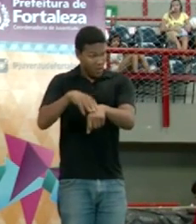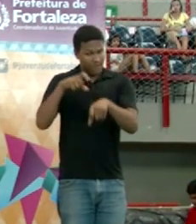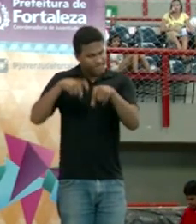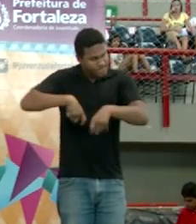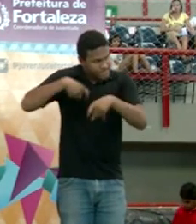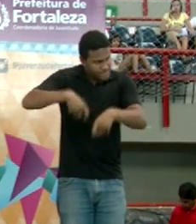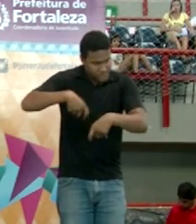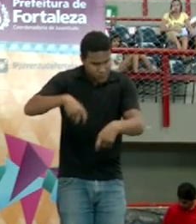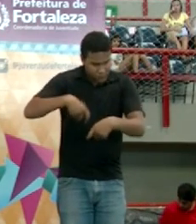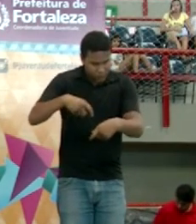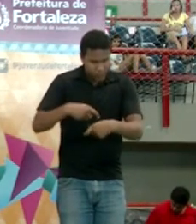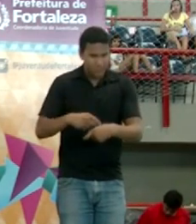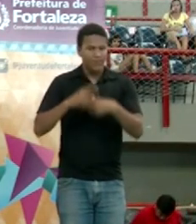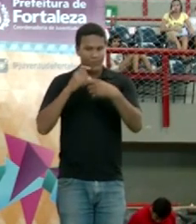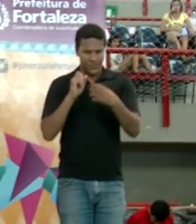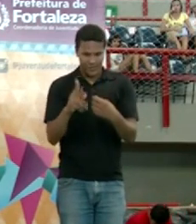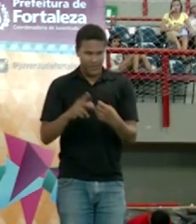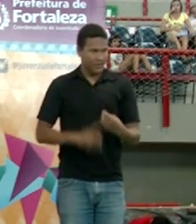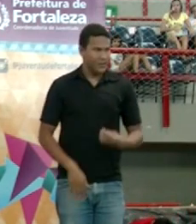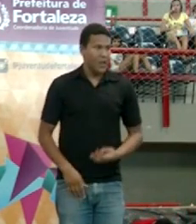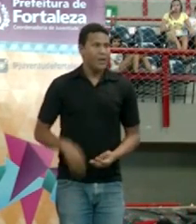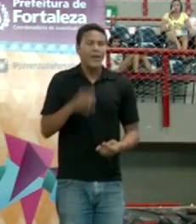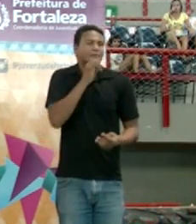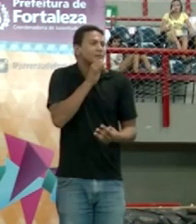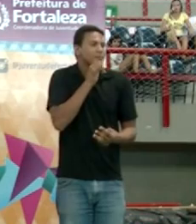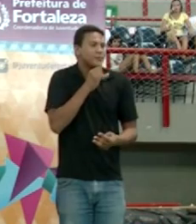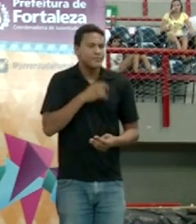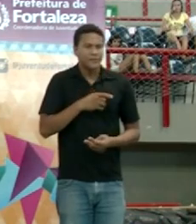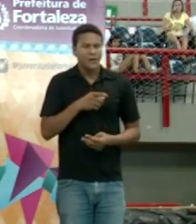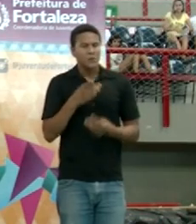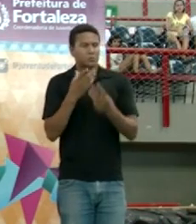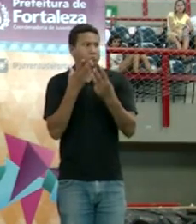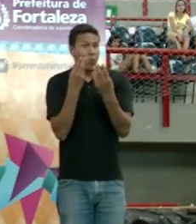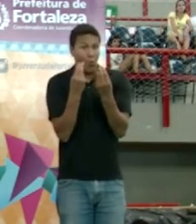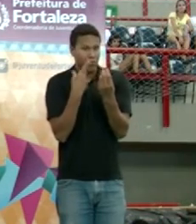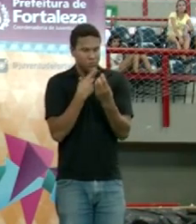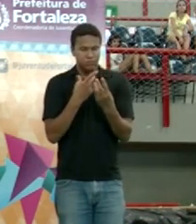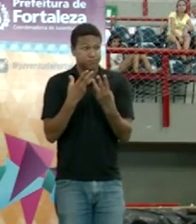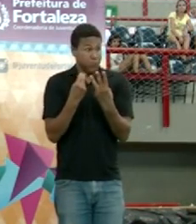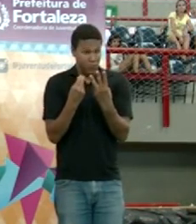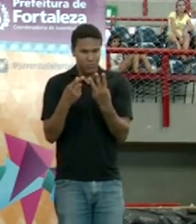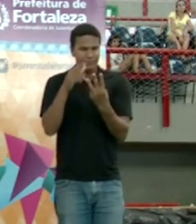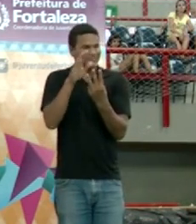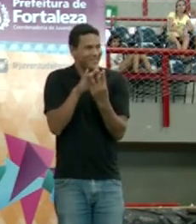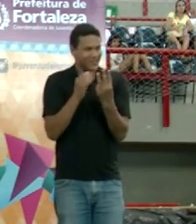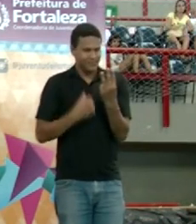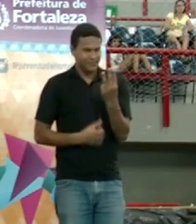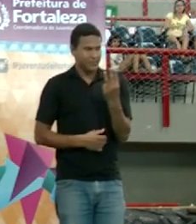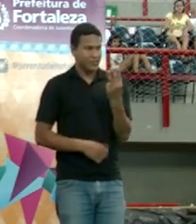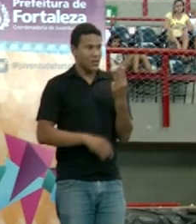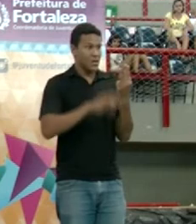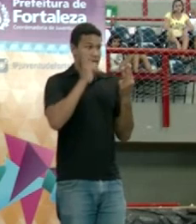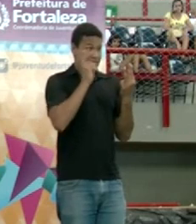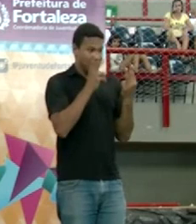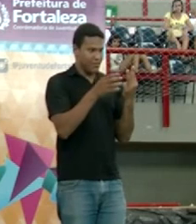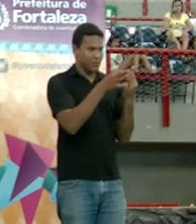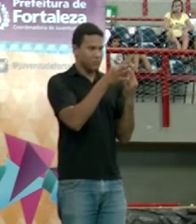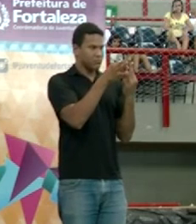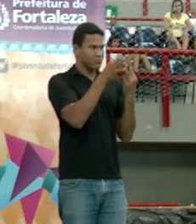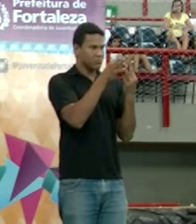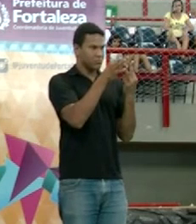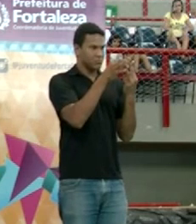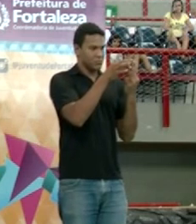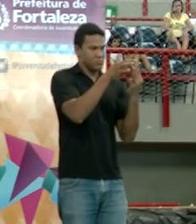do dono da terra, o resto é dele. Então inteira, você vai produzir muito ou pouco? Eu estimulo você a produzir muito, porque você vai ficar